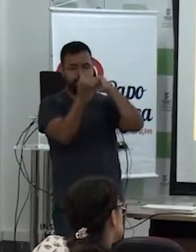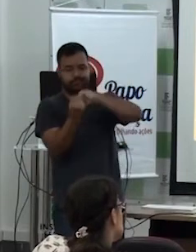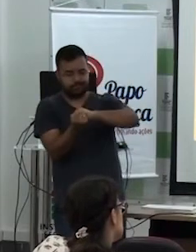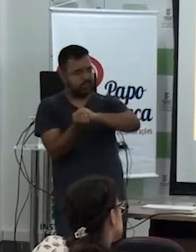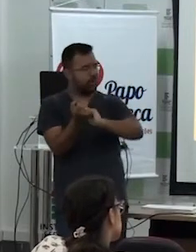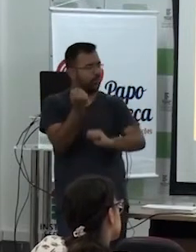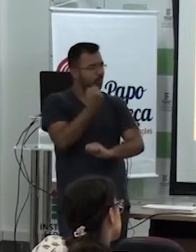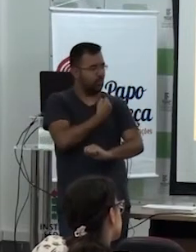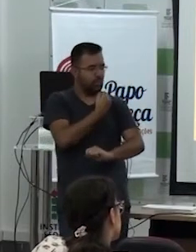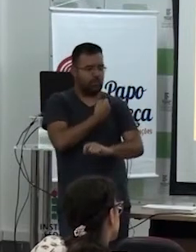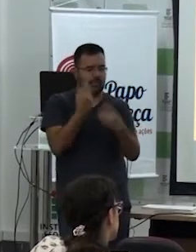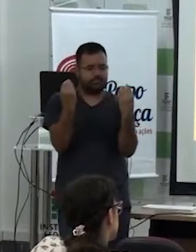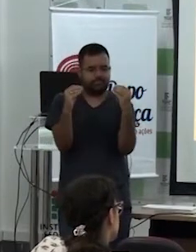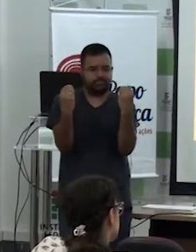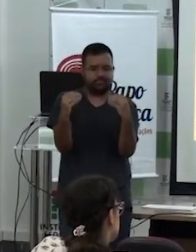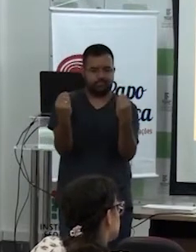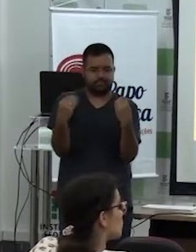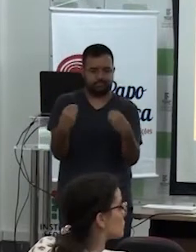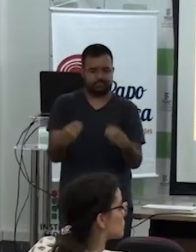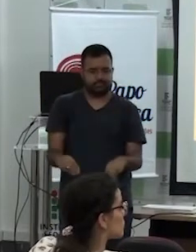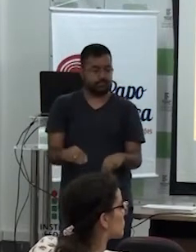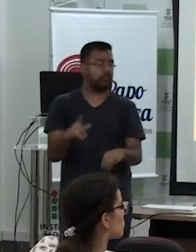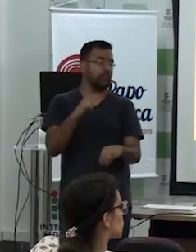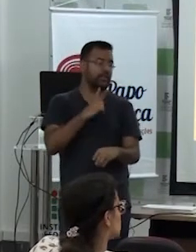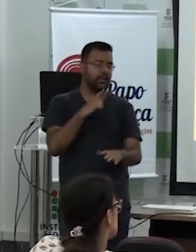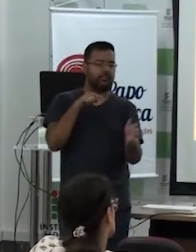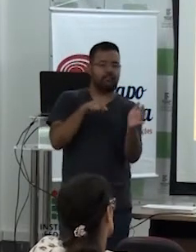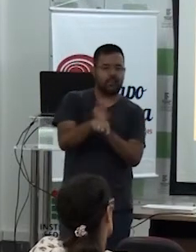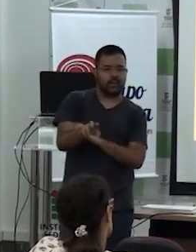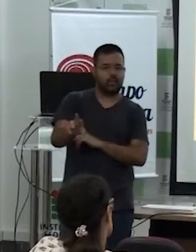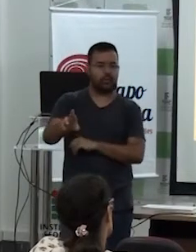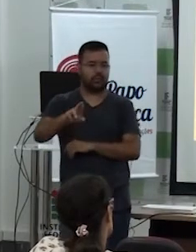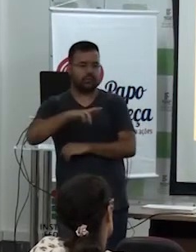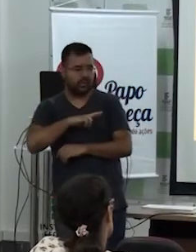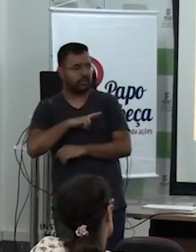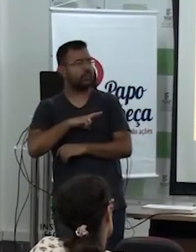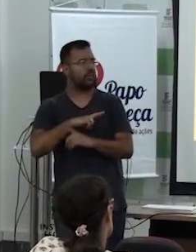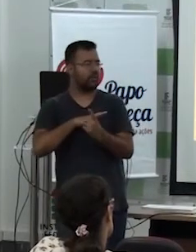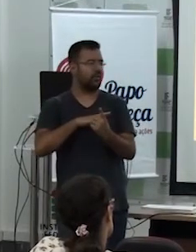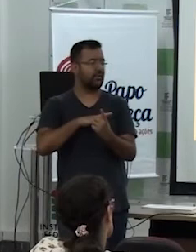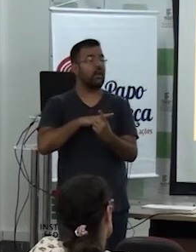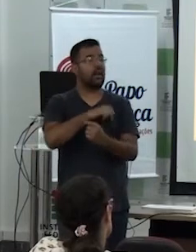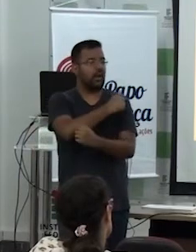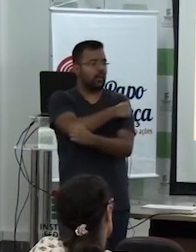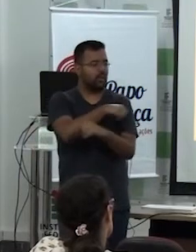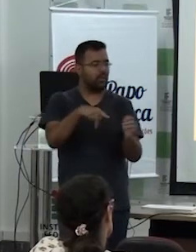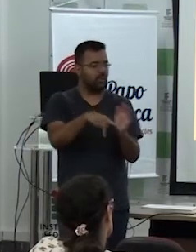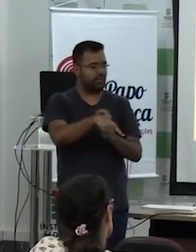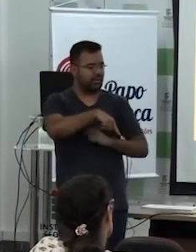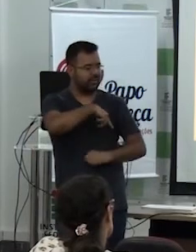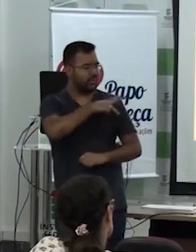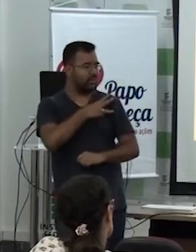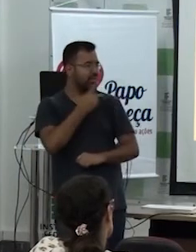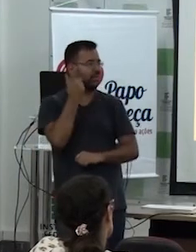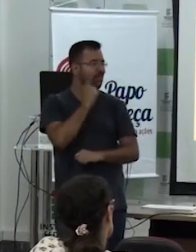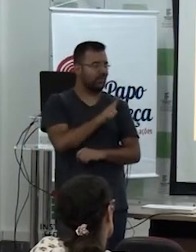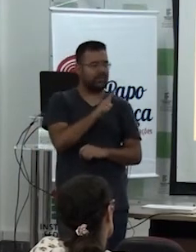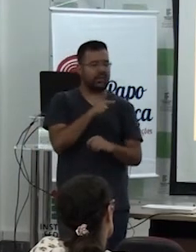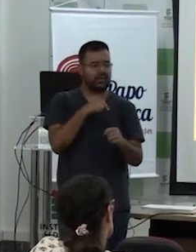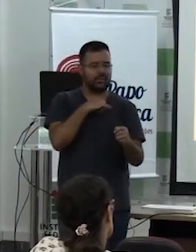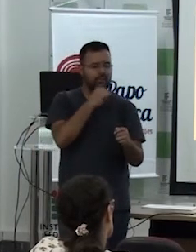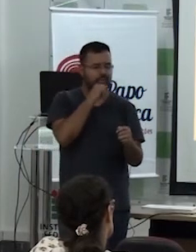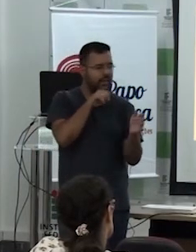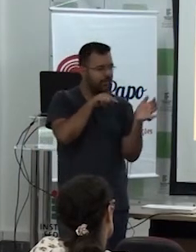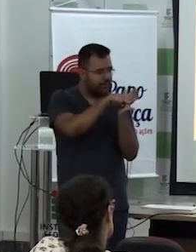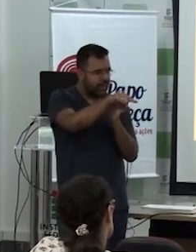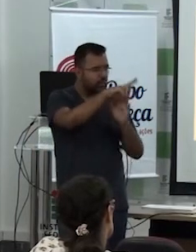um projeto justamente de perguntas e respostas para alunos do ensino médio, para justamente identificar onde está esse